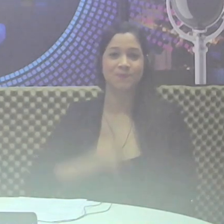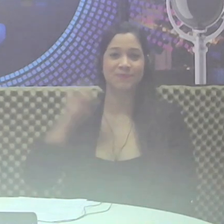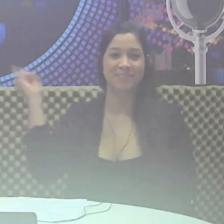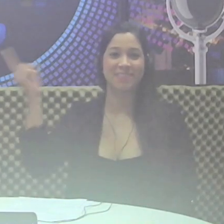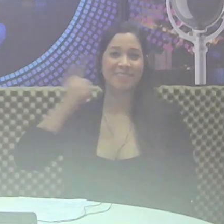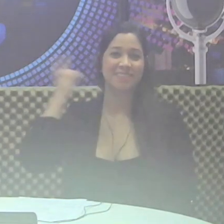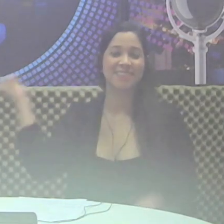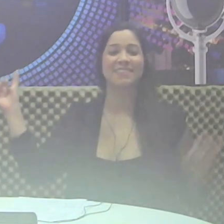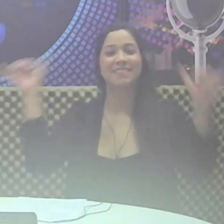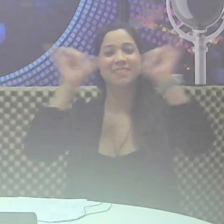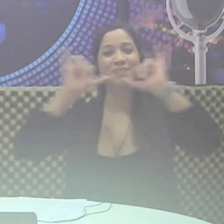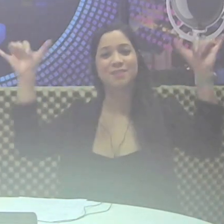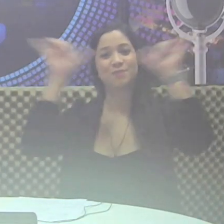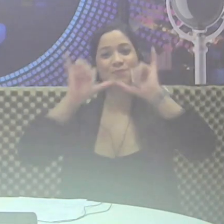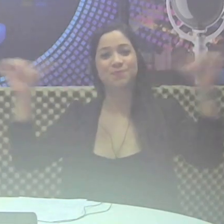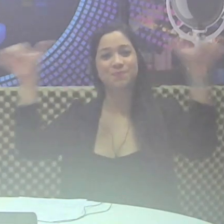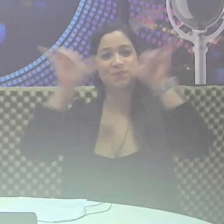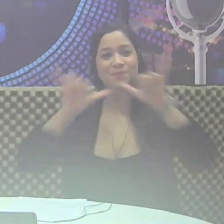Giro de